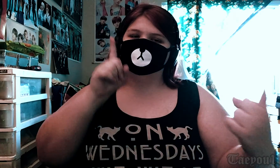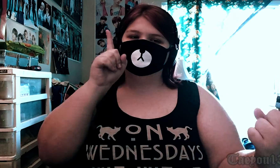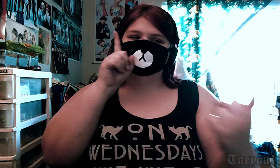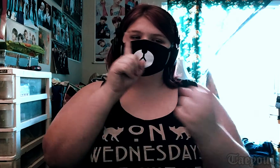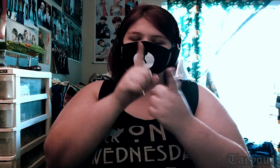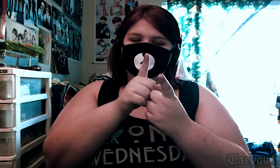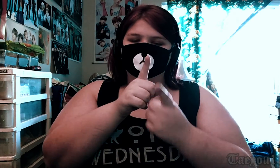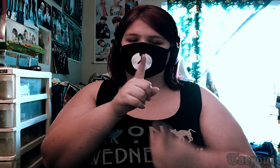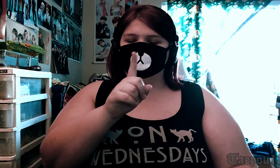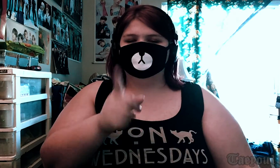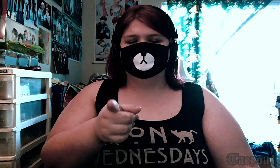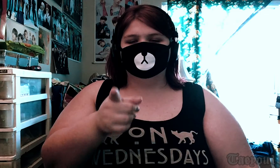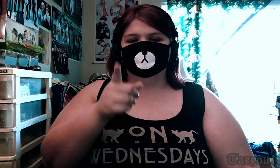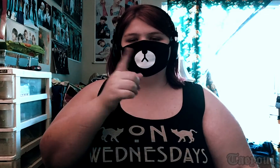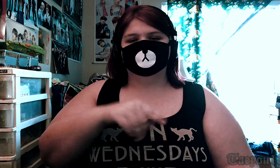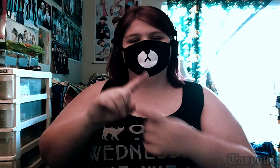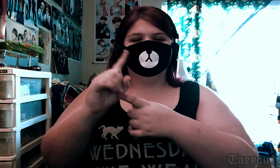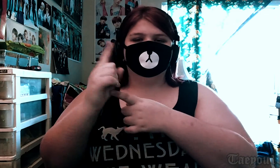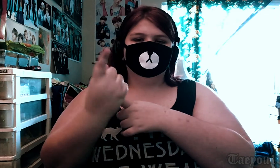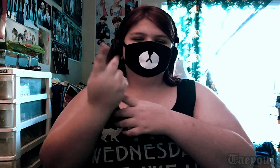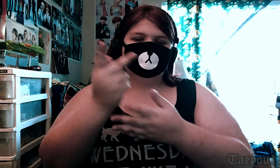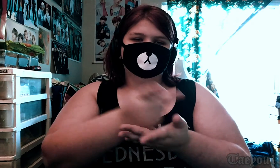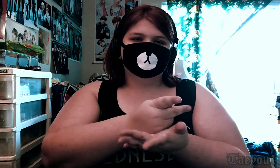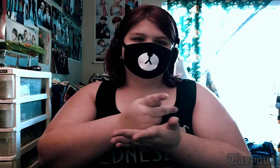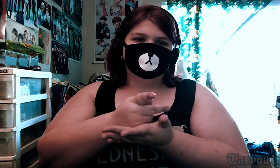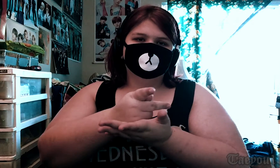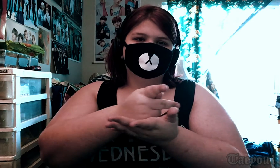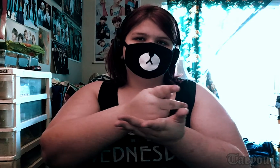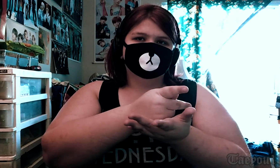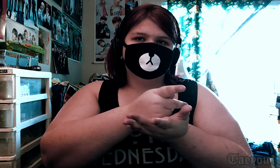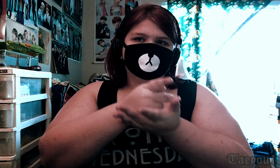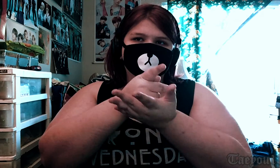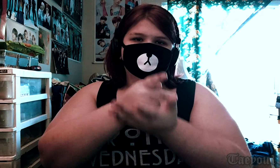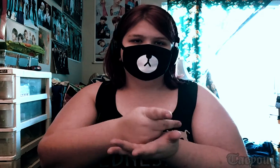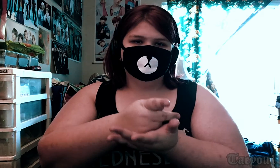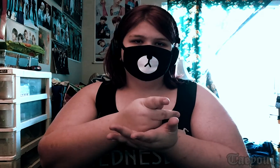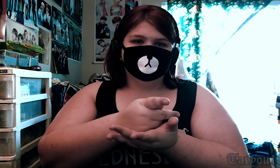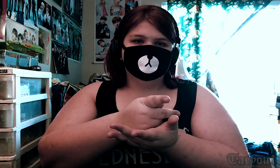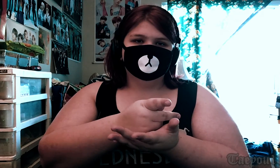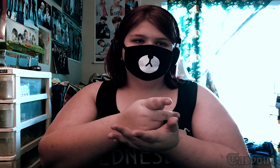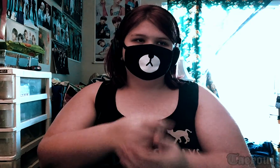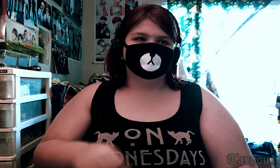널 애초에 만나지 말았어야 했는데